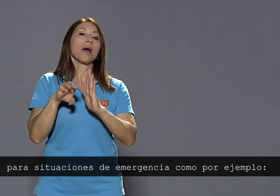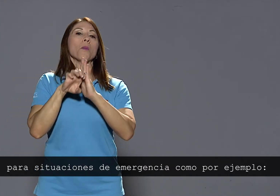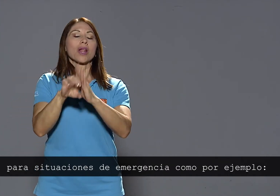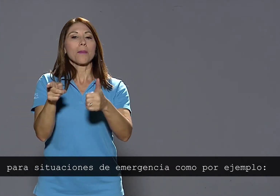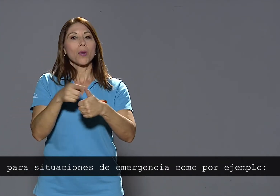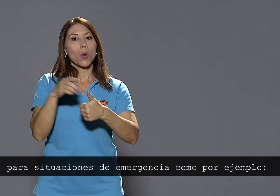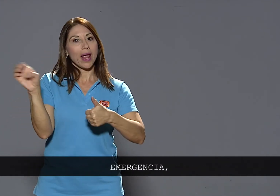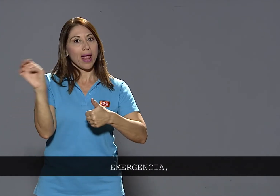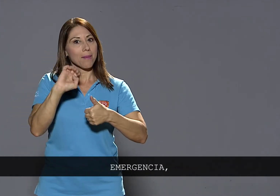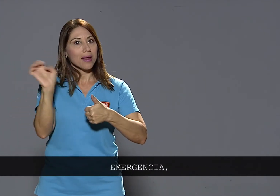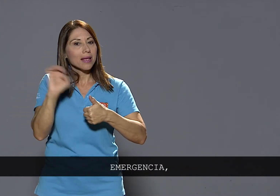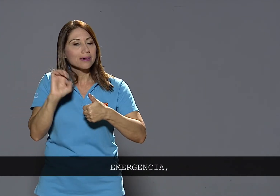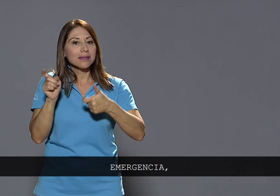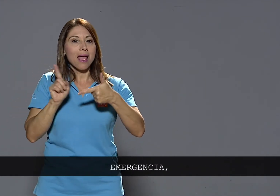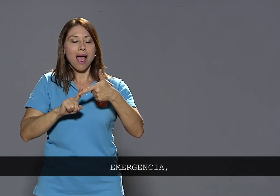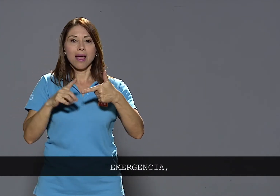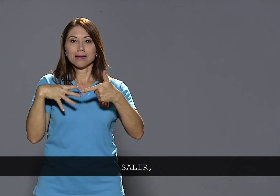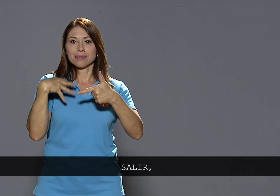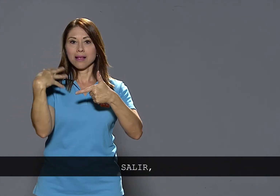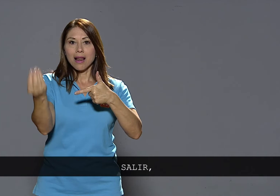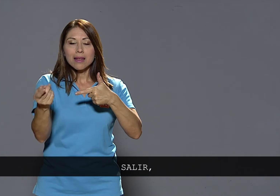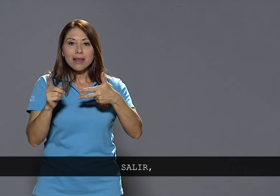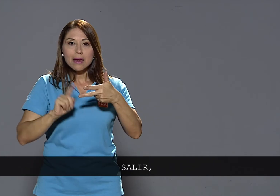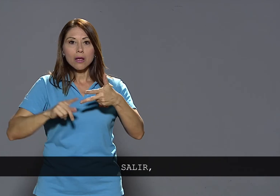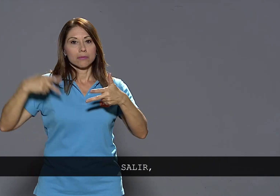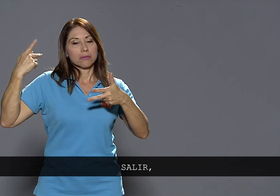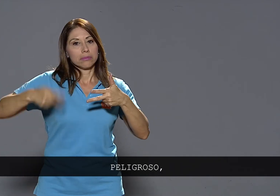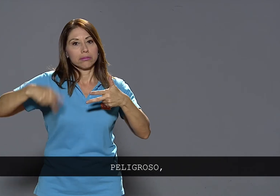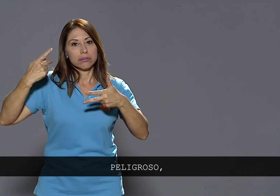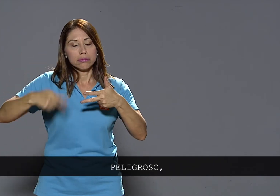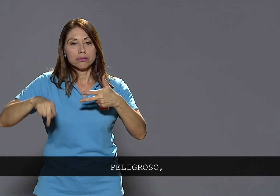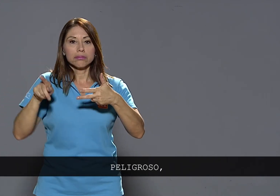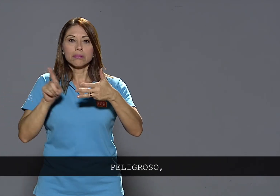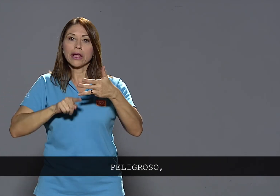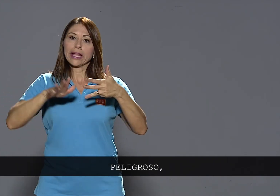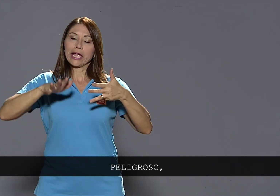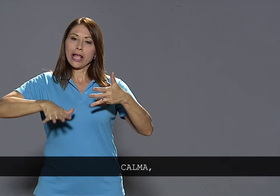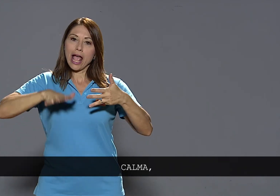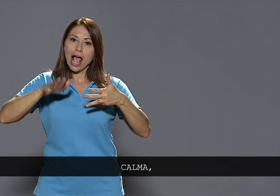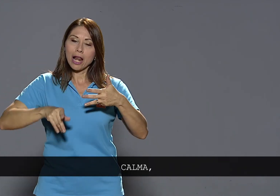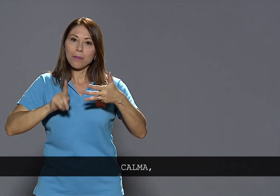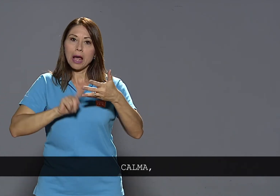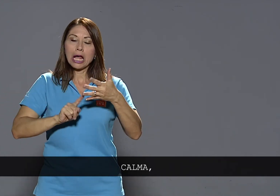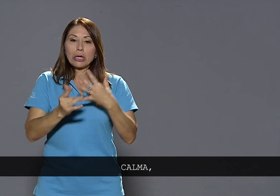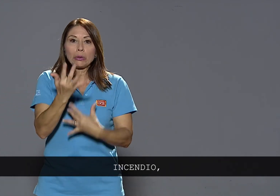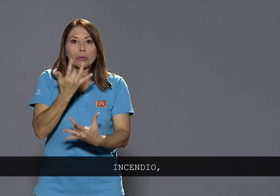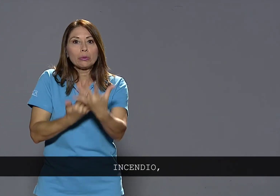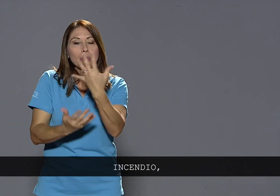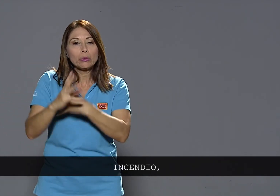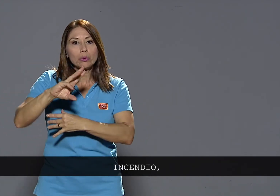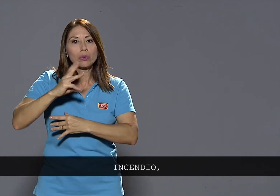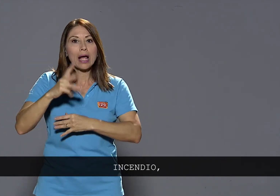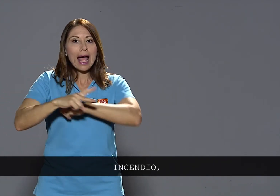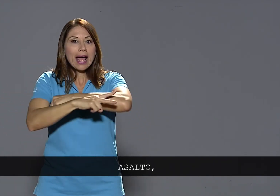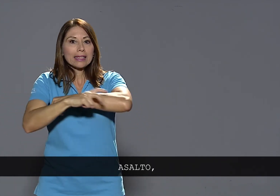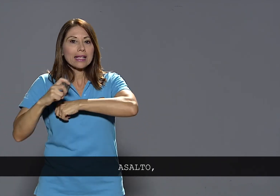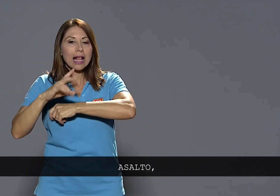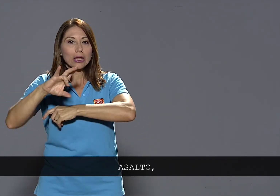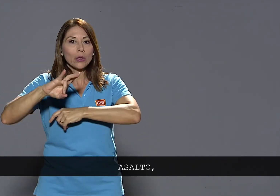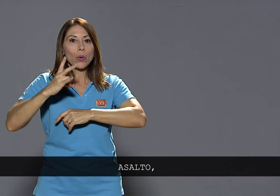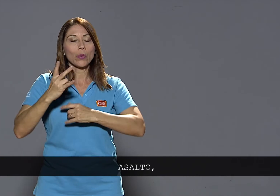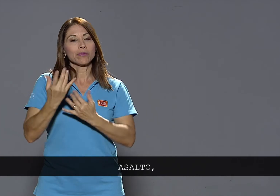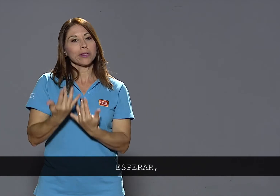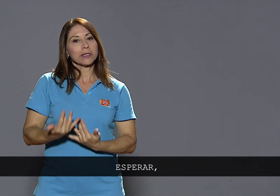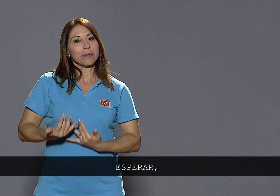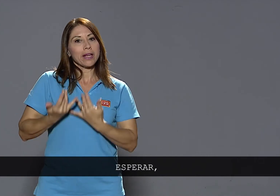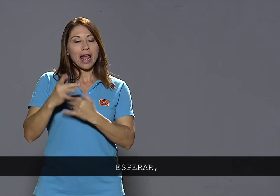como por ejemplo, emergencia, salir, peligroso, calma, incendio,